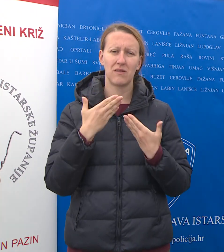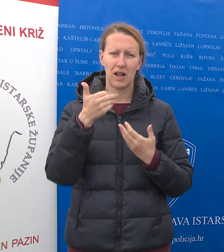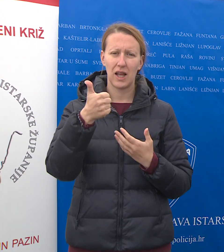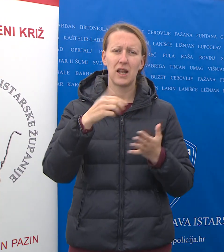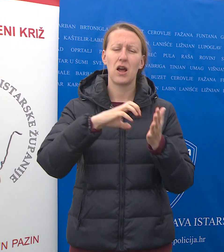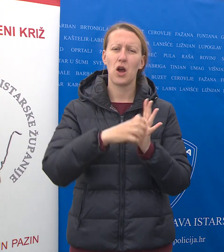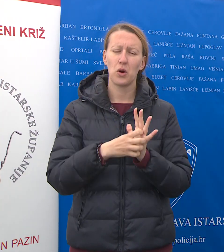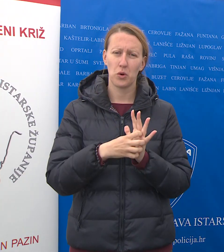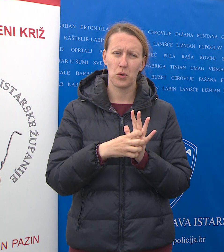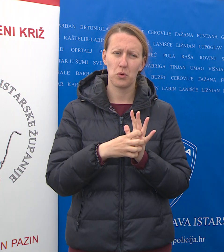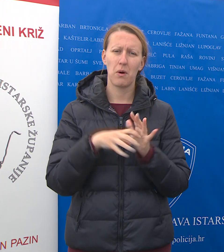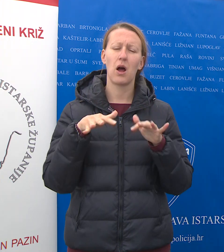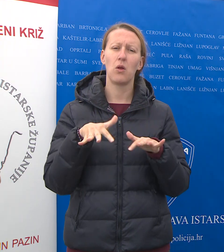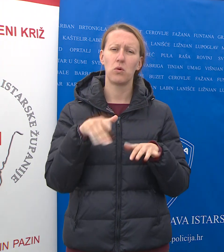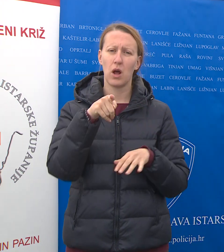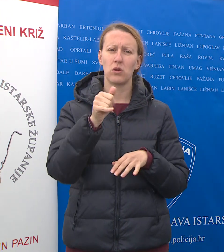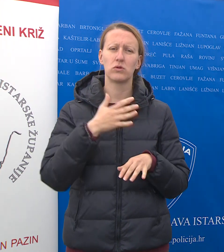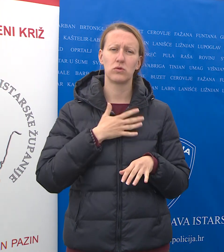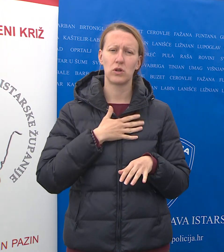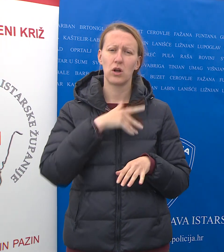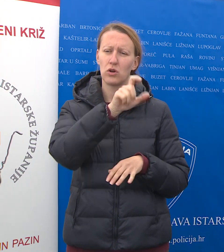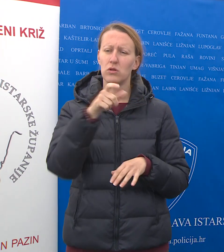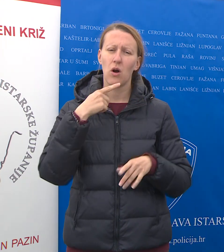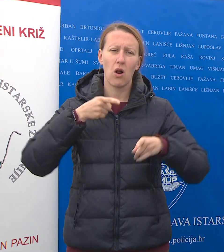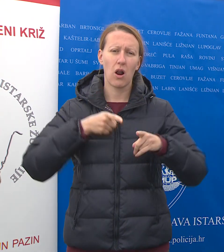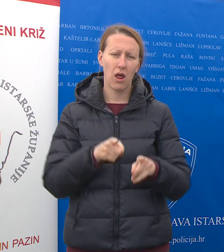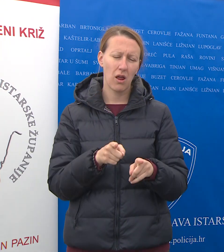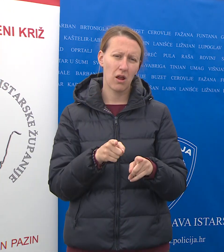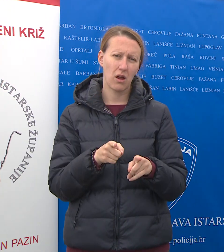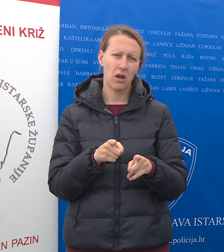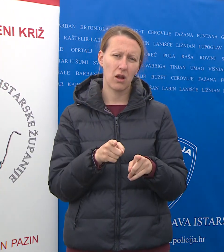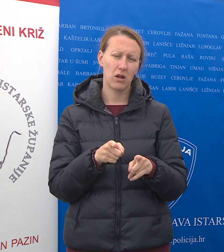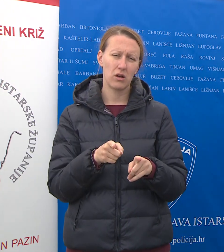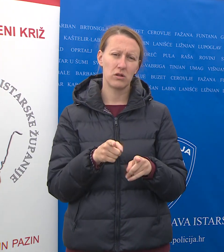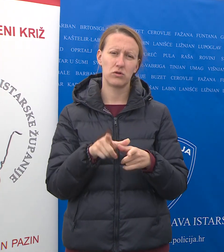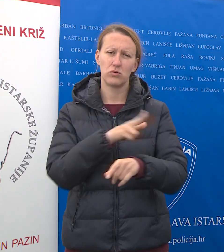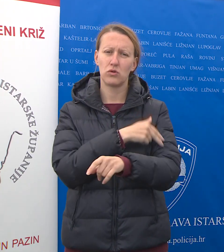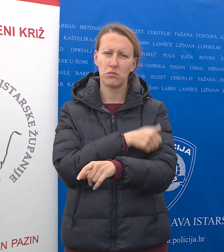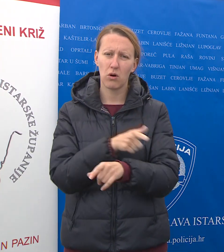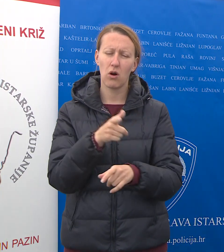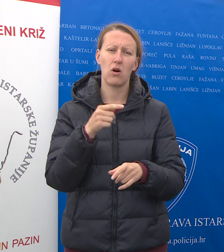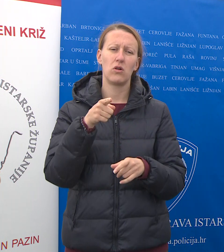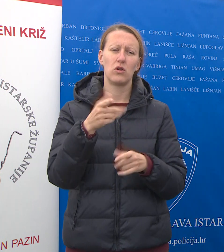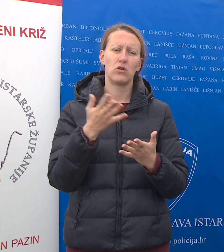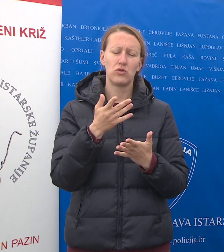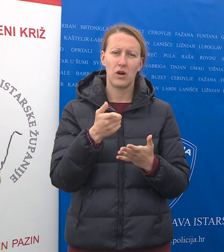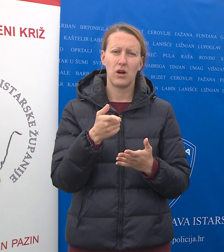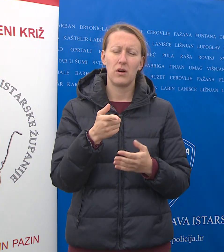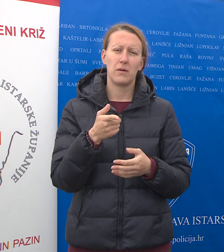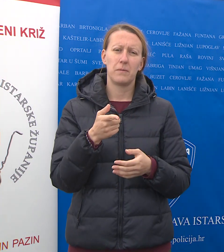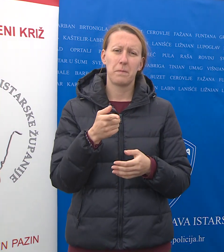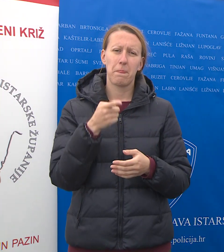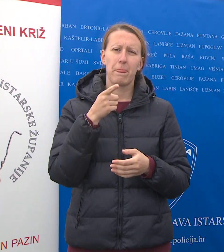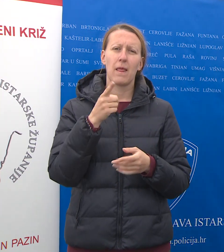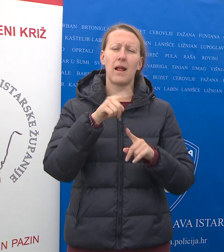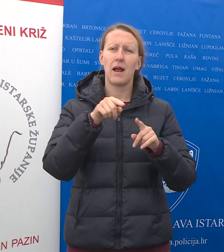jednoj skupini ljudi, a to su naši pacijenti koji usprkos tome što